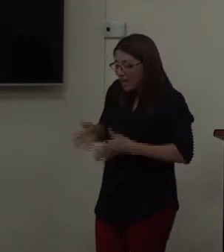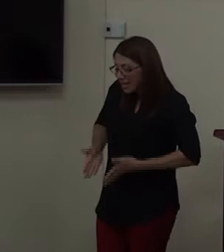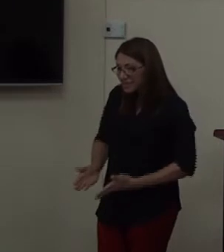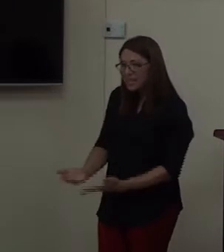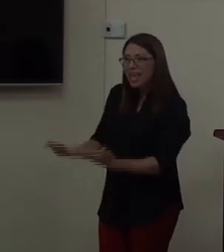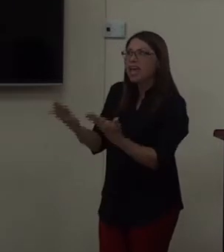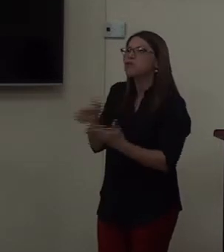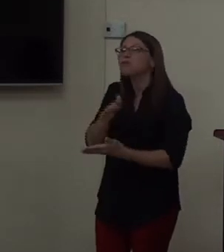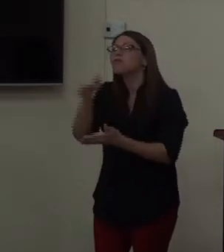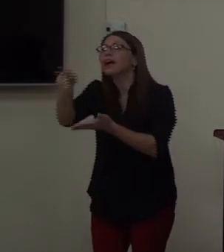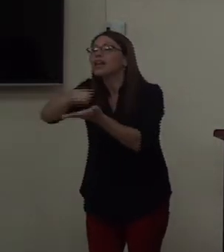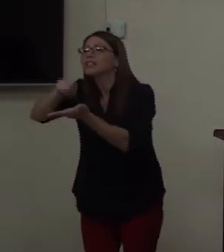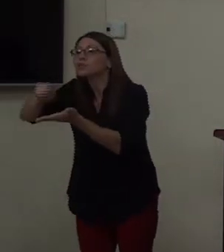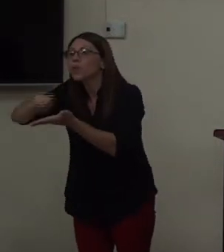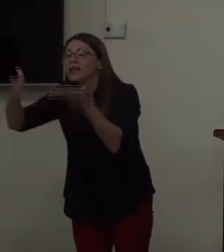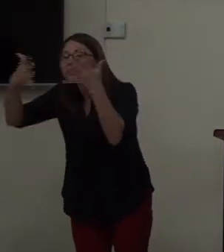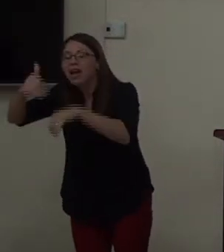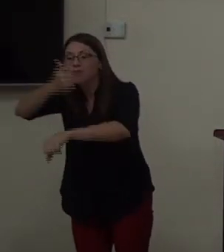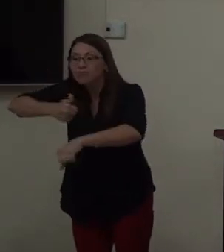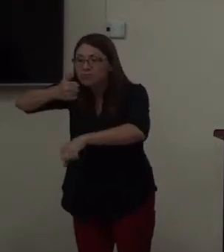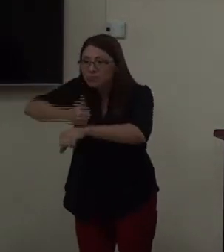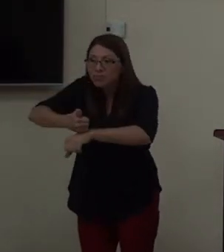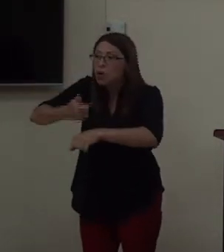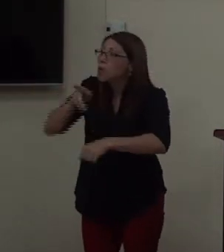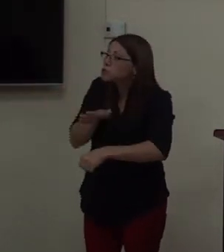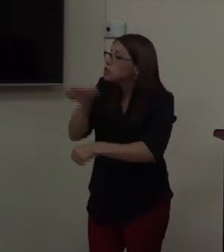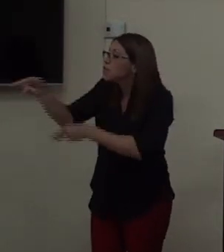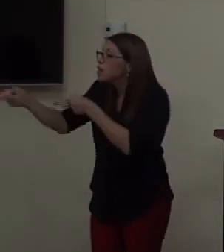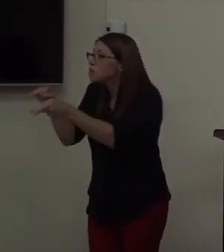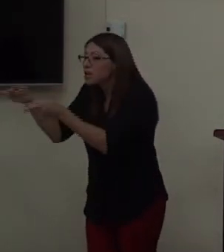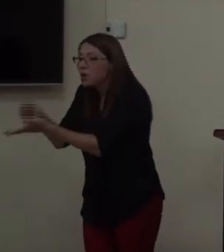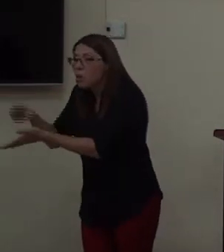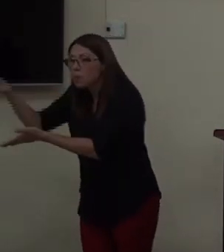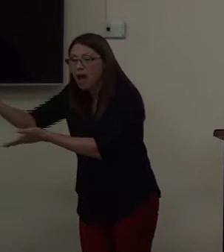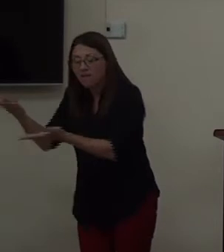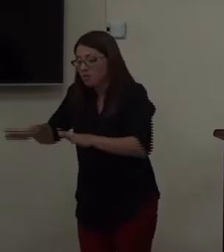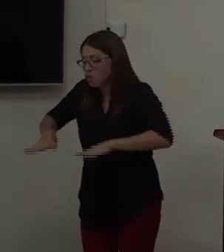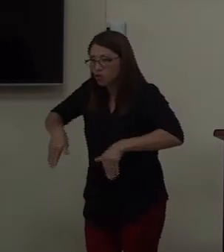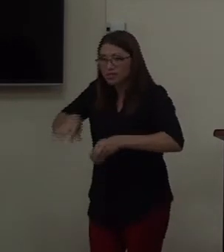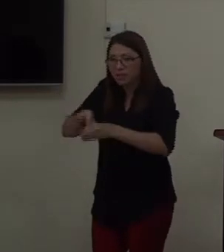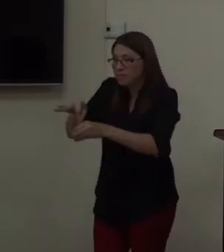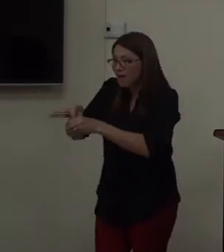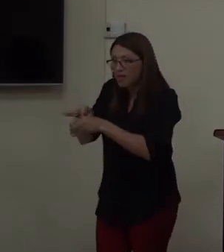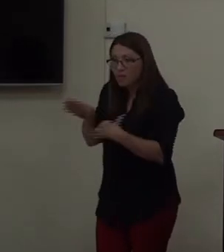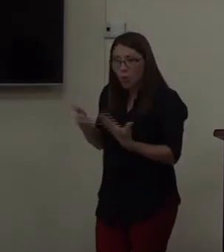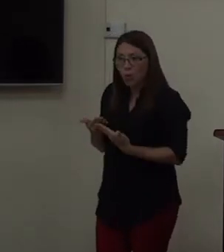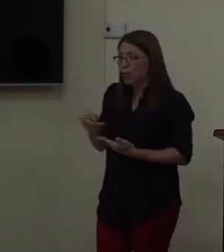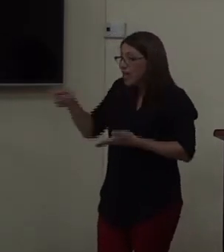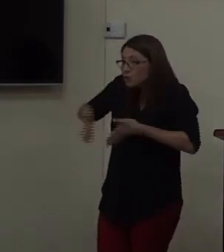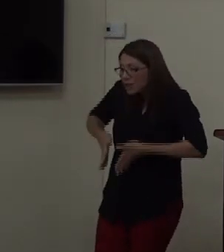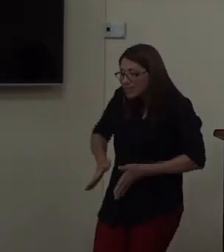las escuelas estaban totalmente instituidas, cuando se compraba en la pulpería y no se sembraba todo en la casa, cuando hay que ir